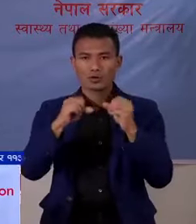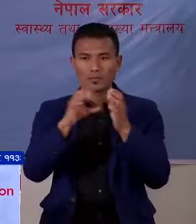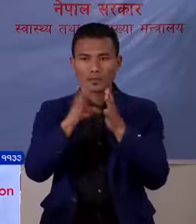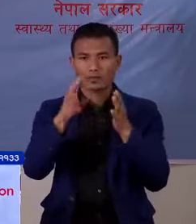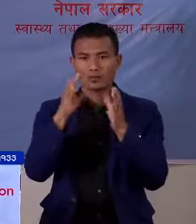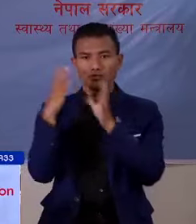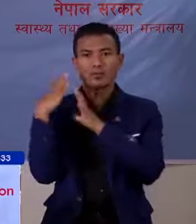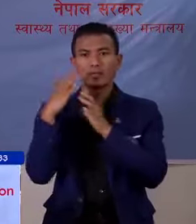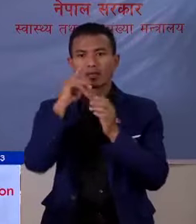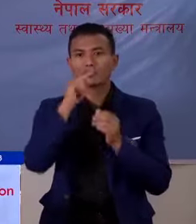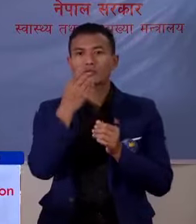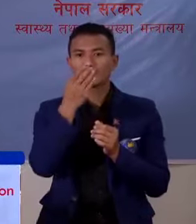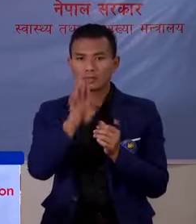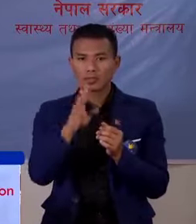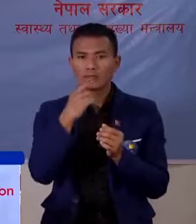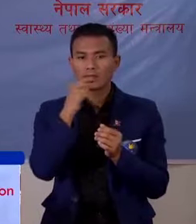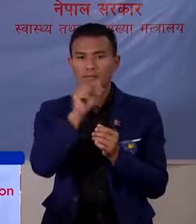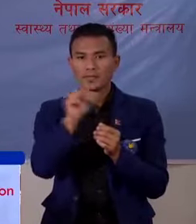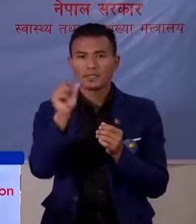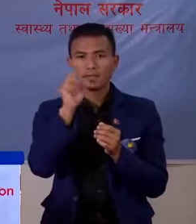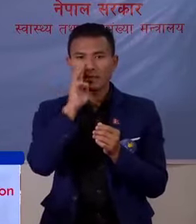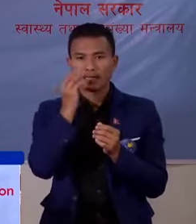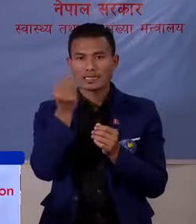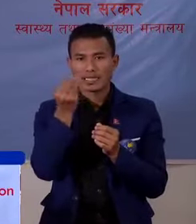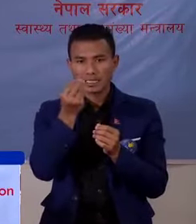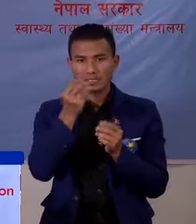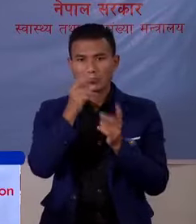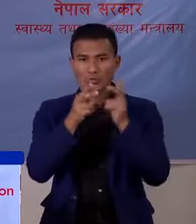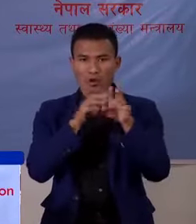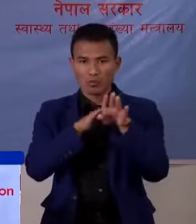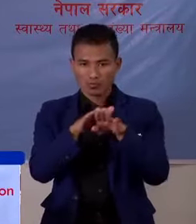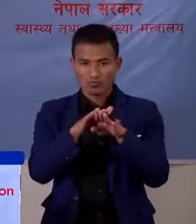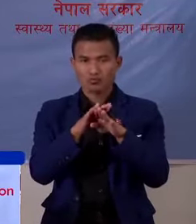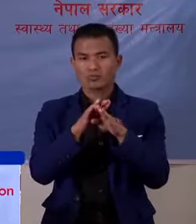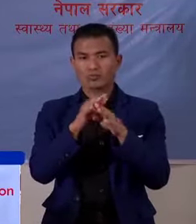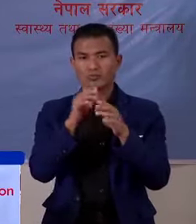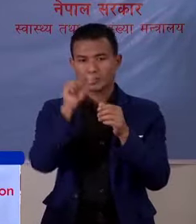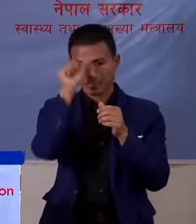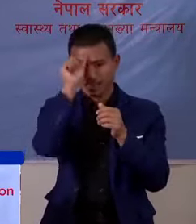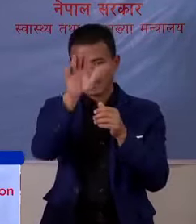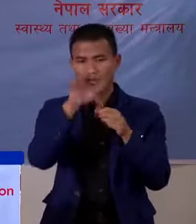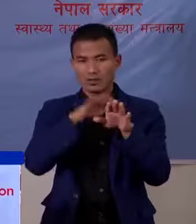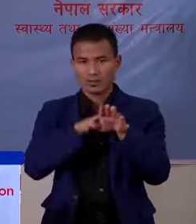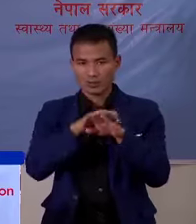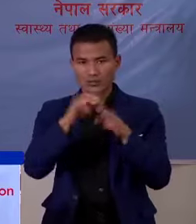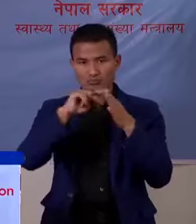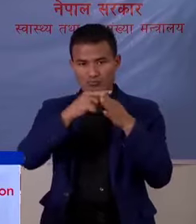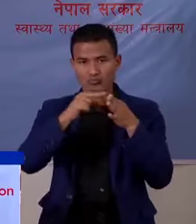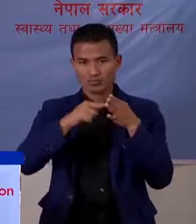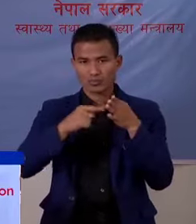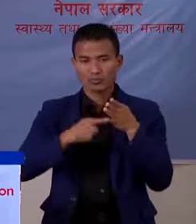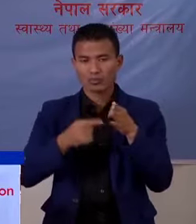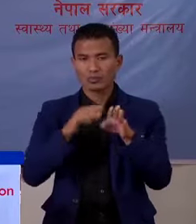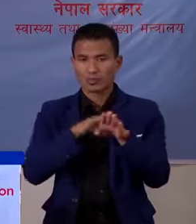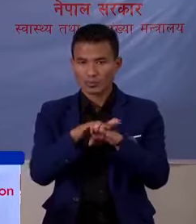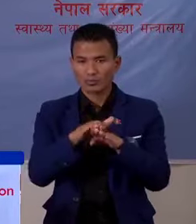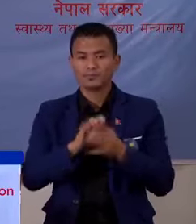कस्तो भूमिका खेल्छ लगायतका केही हामीलाई टिप्सहरू, केही सन्देशमूलक पोइन्टहरू,